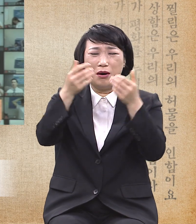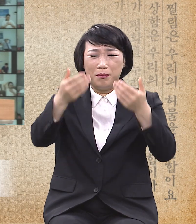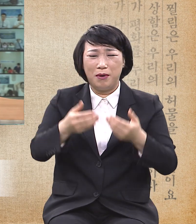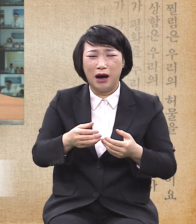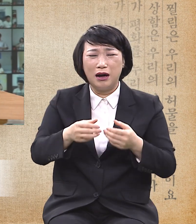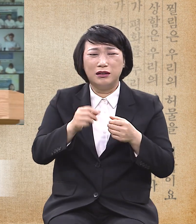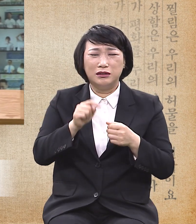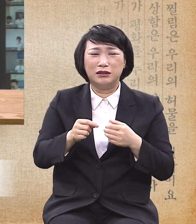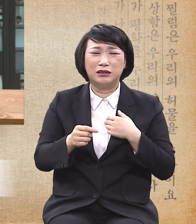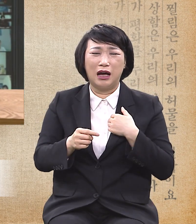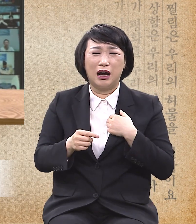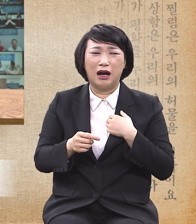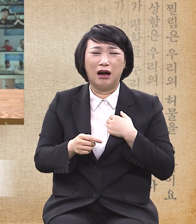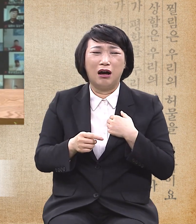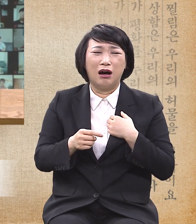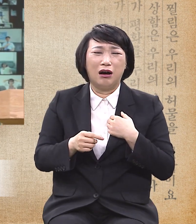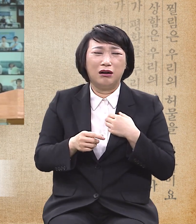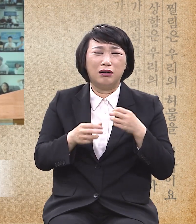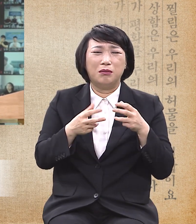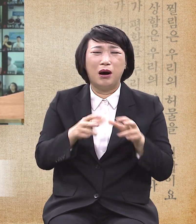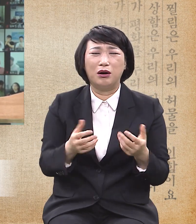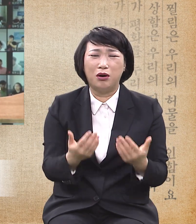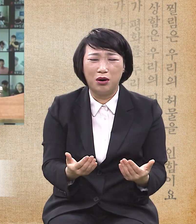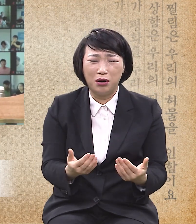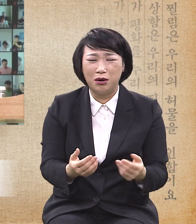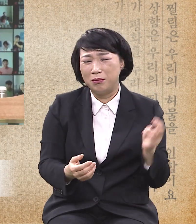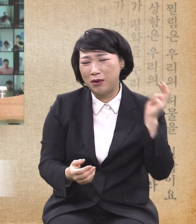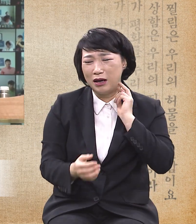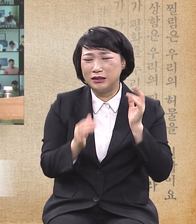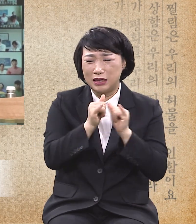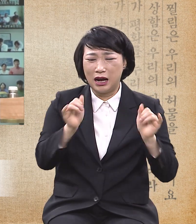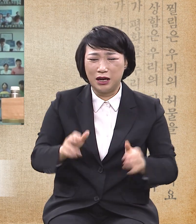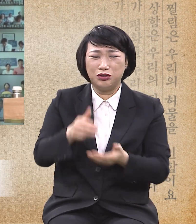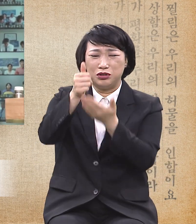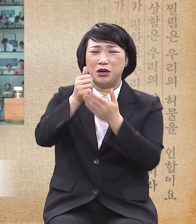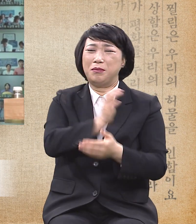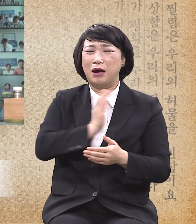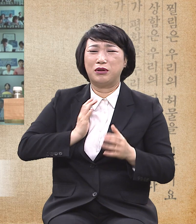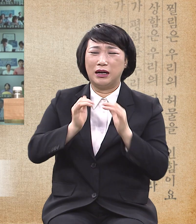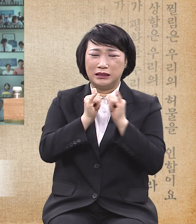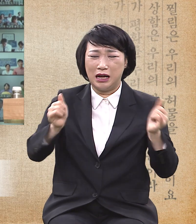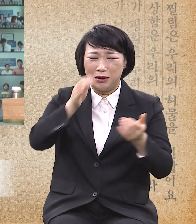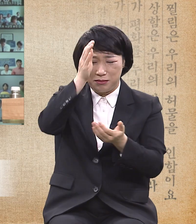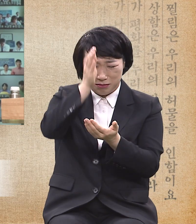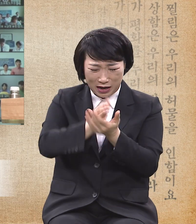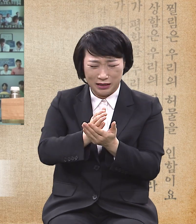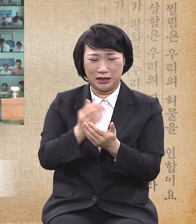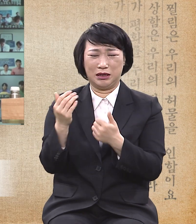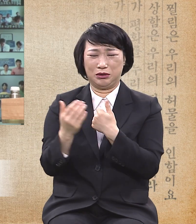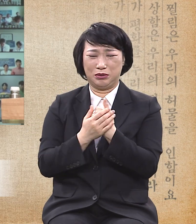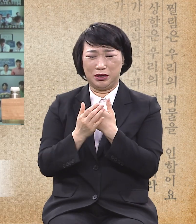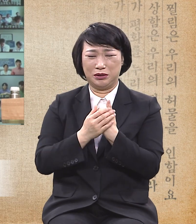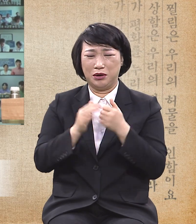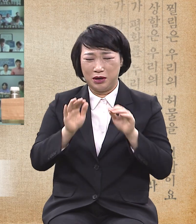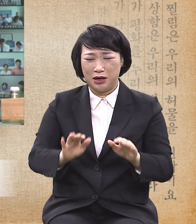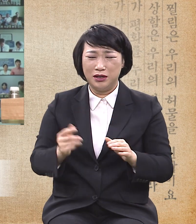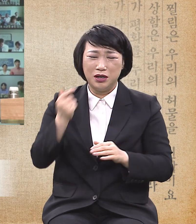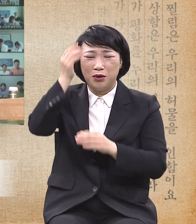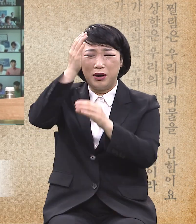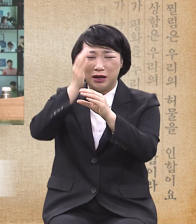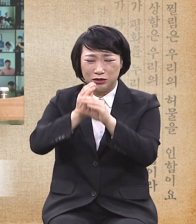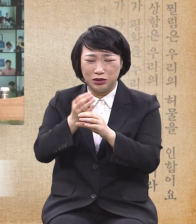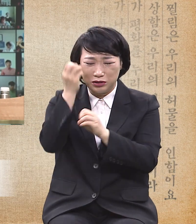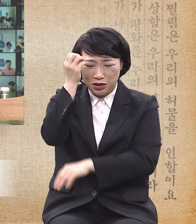수 있으리요. 배신자 주님을 아버지 하나님이여 배도하는 자 되지 않게 도와주시옵시고 영광